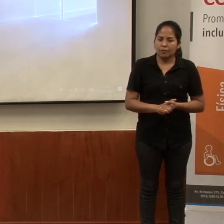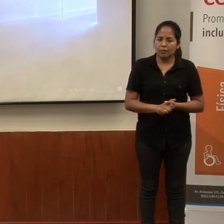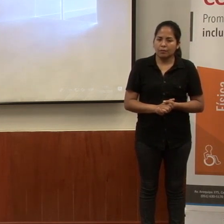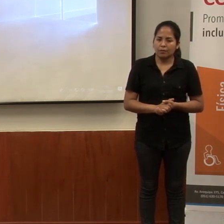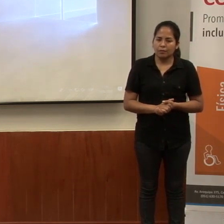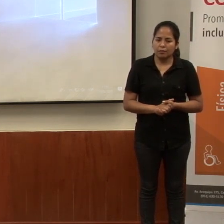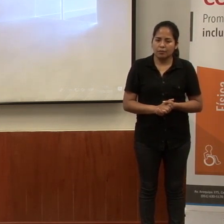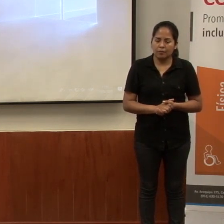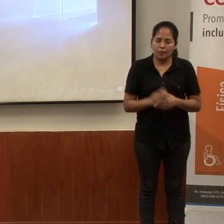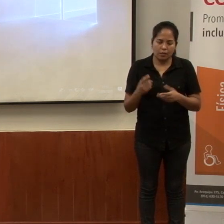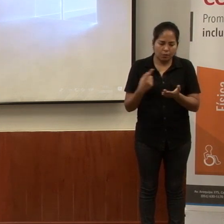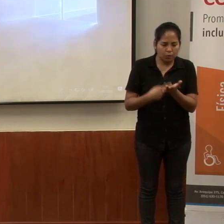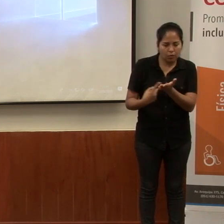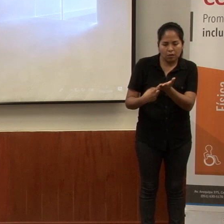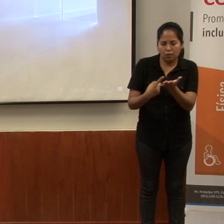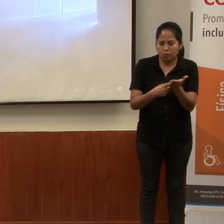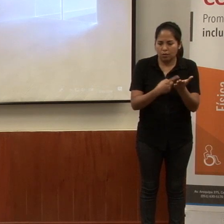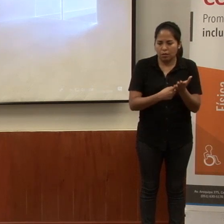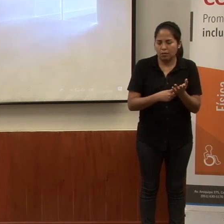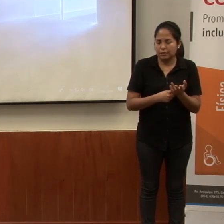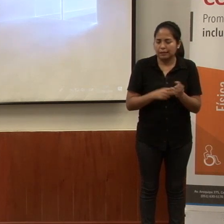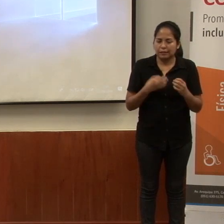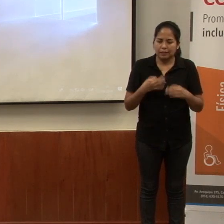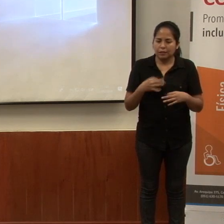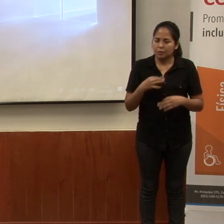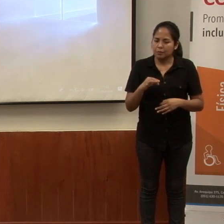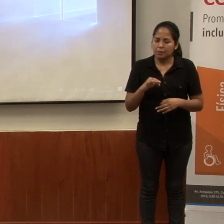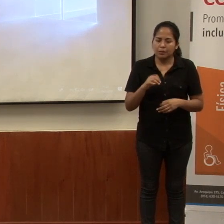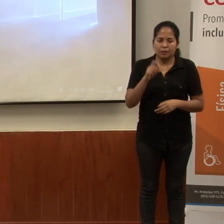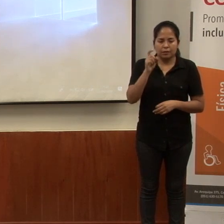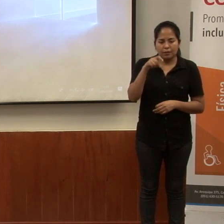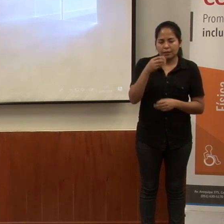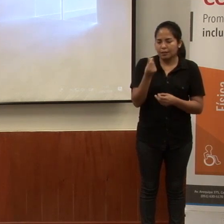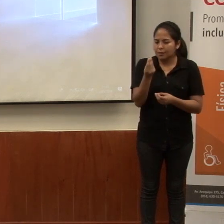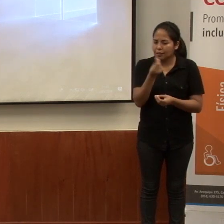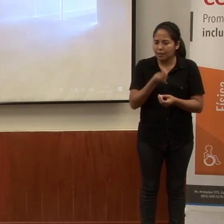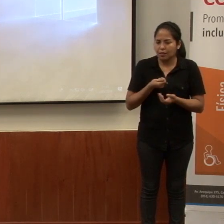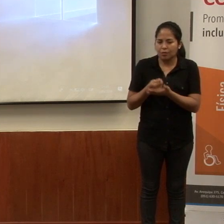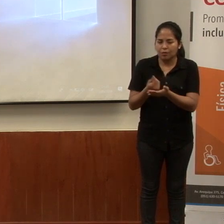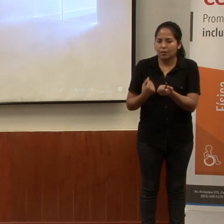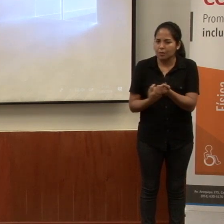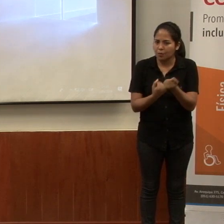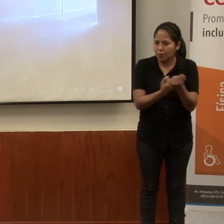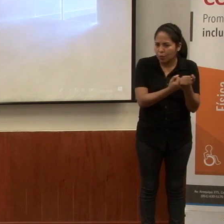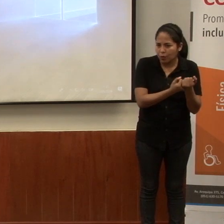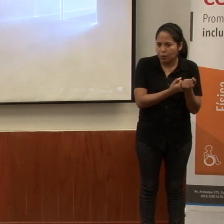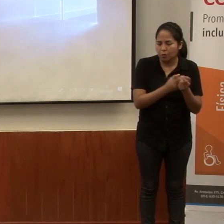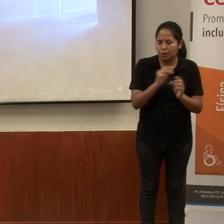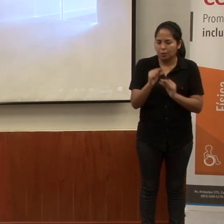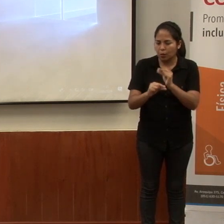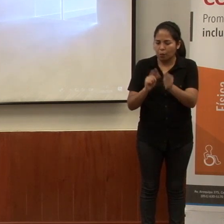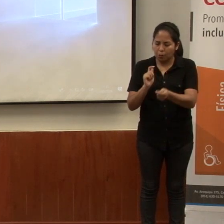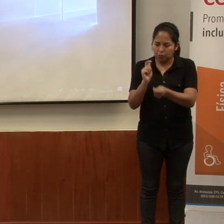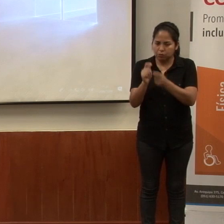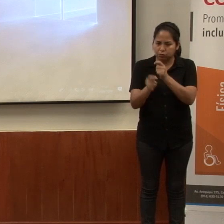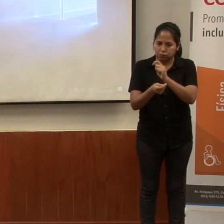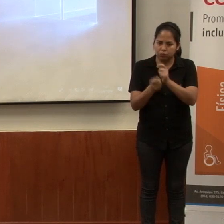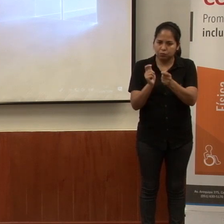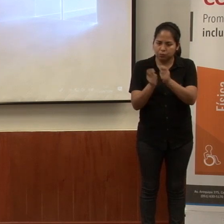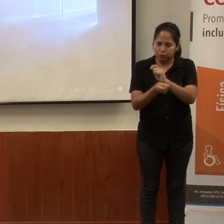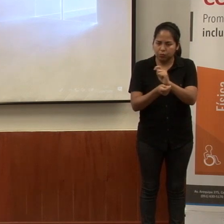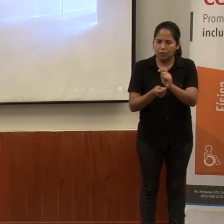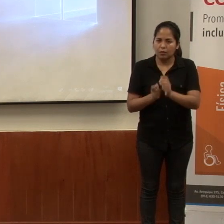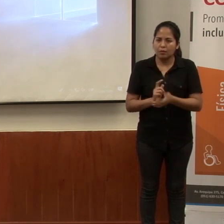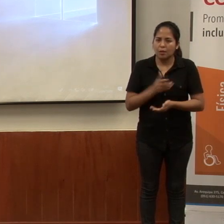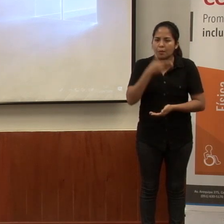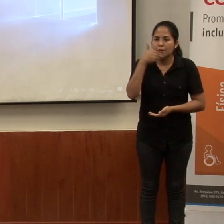es, calcular. Es un tema de plata, definitivamente, ¿no? Entonces, estamos en esa,